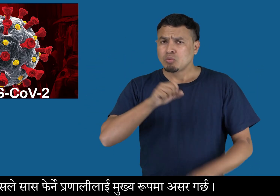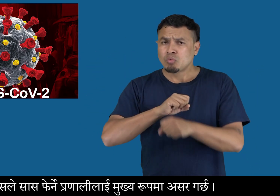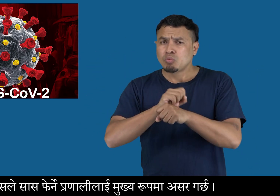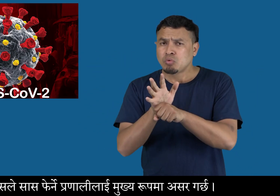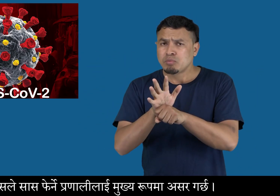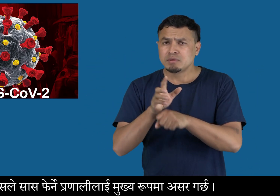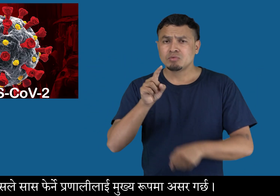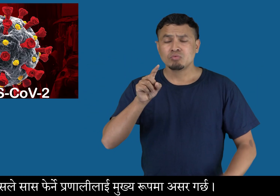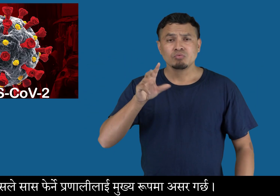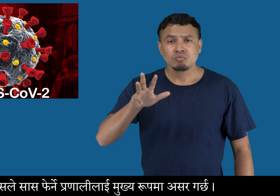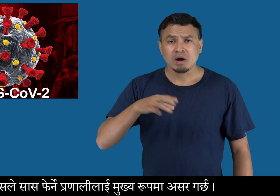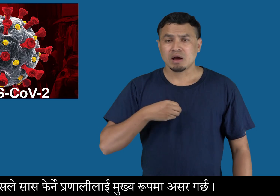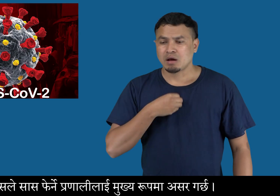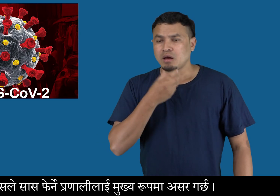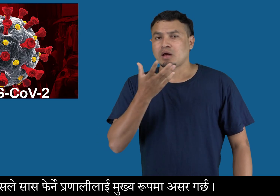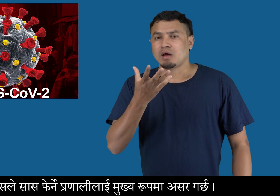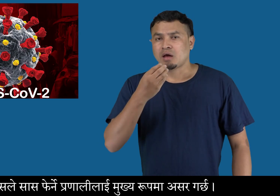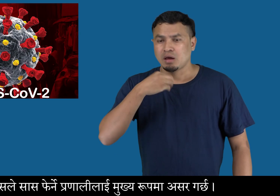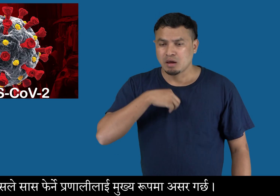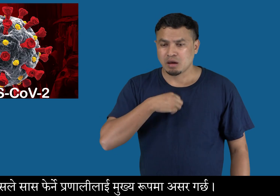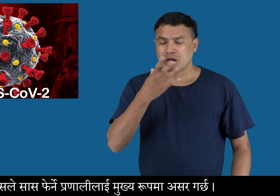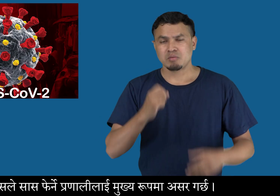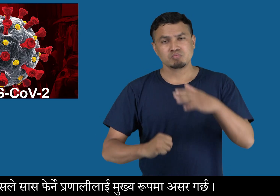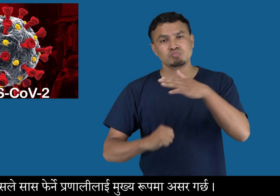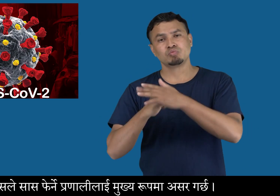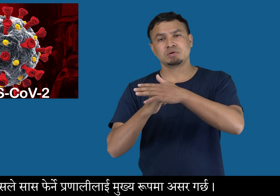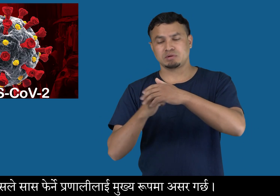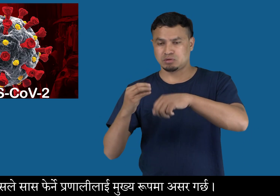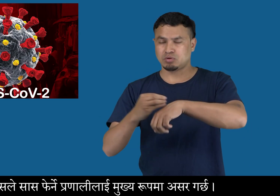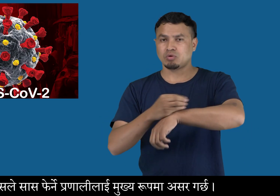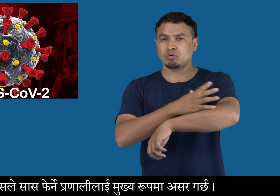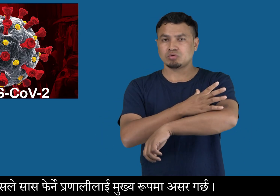यसले सास फेर्ने प्रणालीलाई मुख्य रूपमा असर गर्छ।